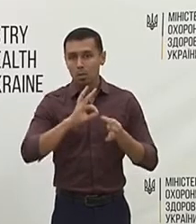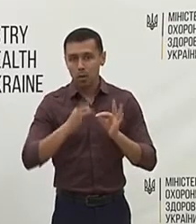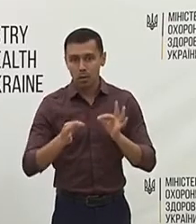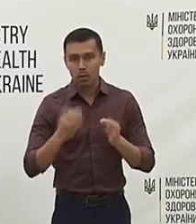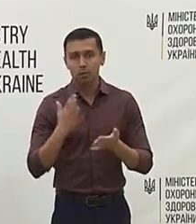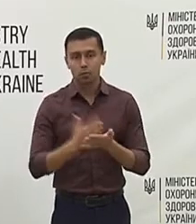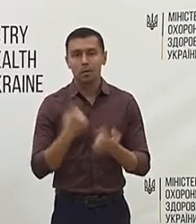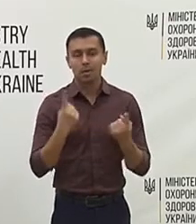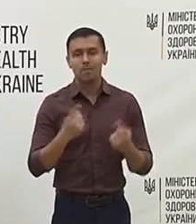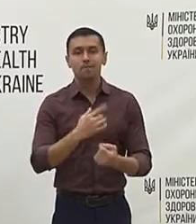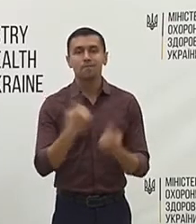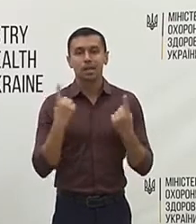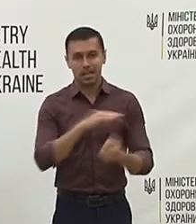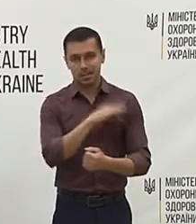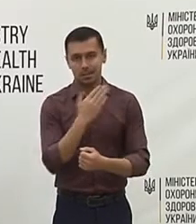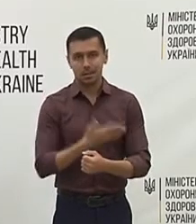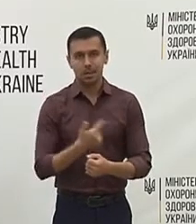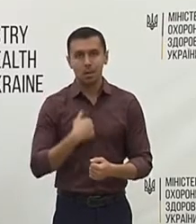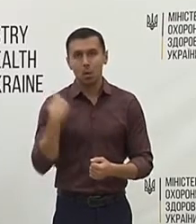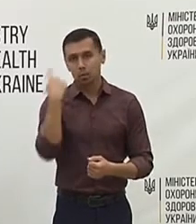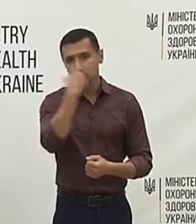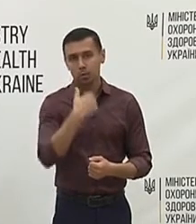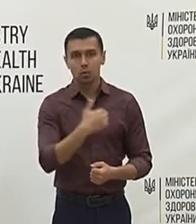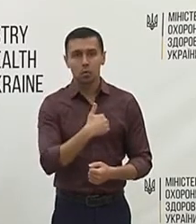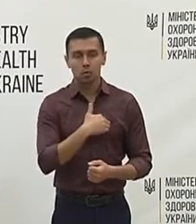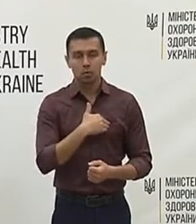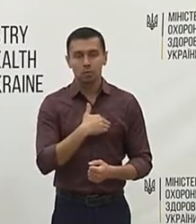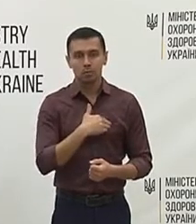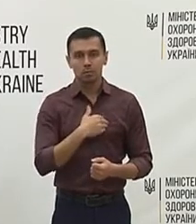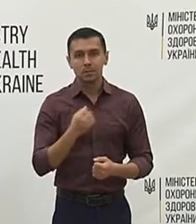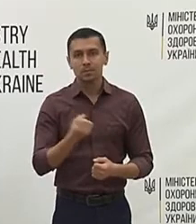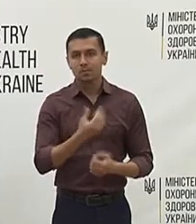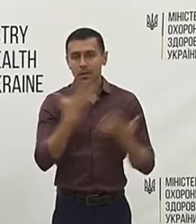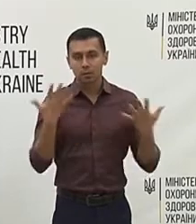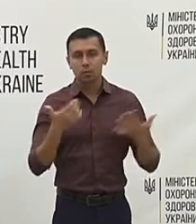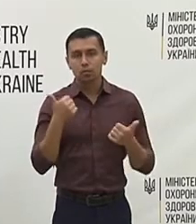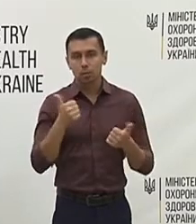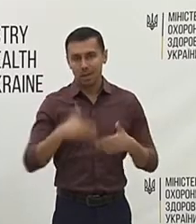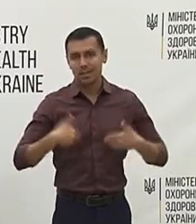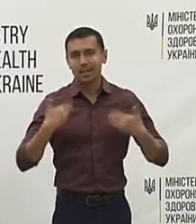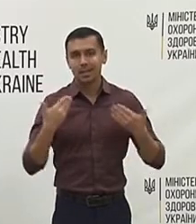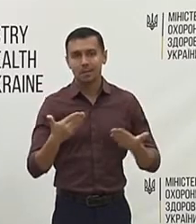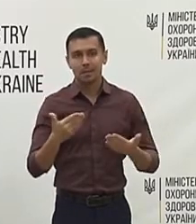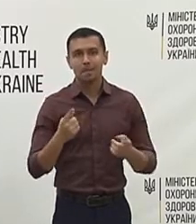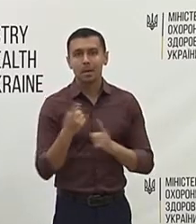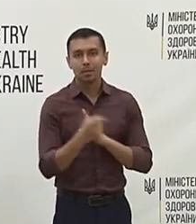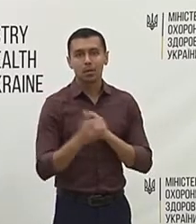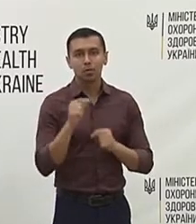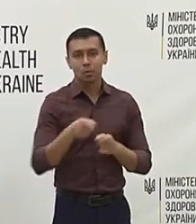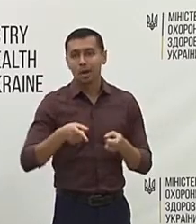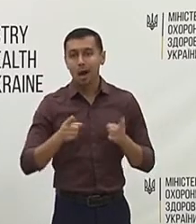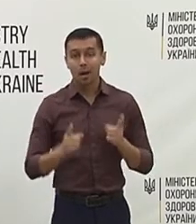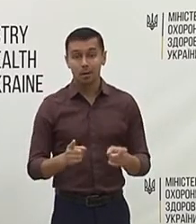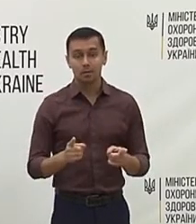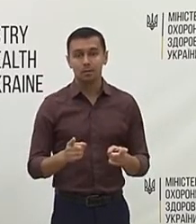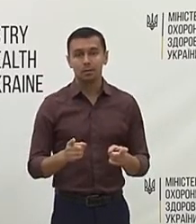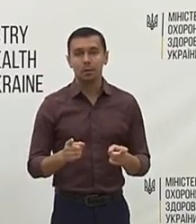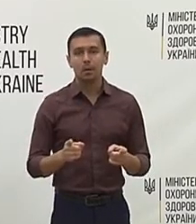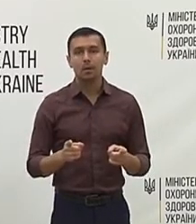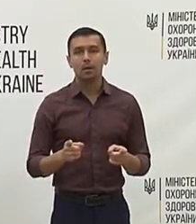і в цьому є велика сила. Я особисто хочу світлу, добру ініціативу перетворити на ту реальність,